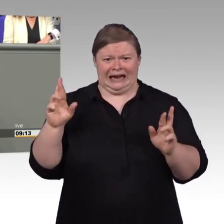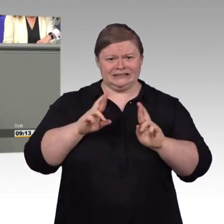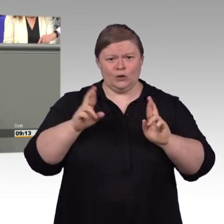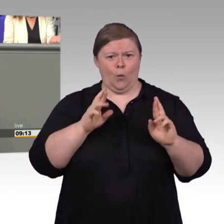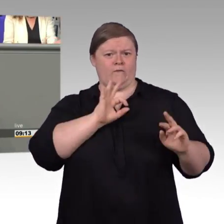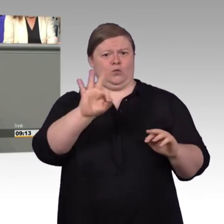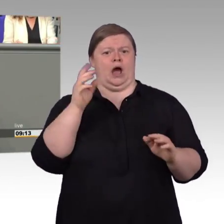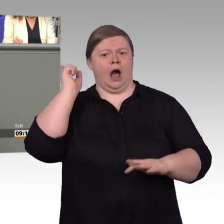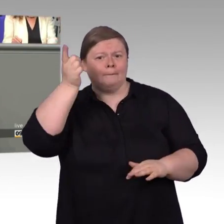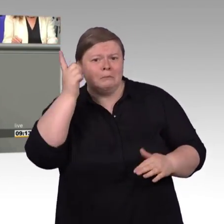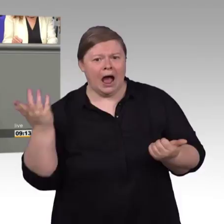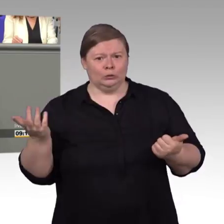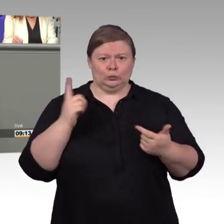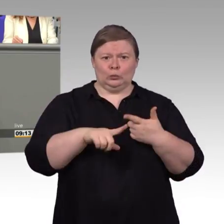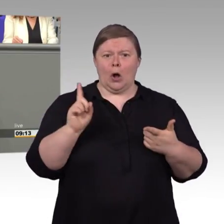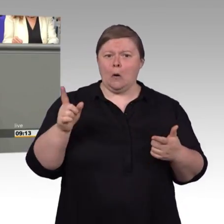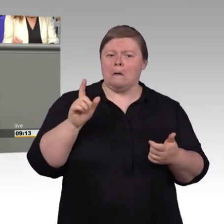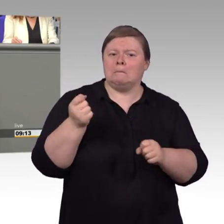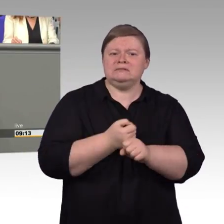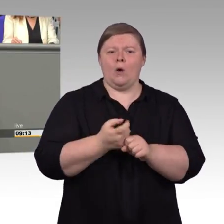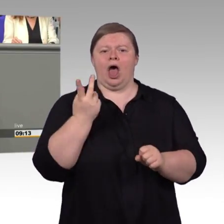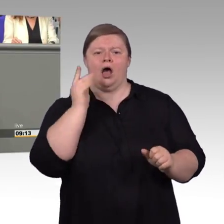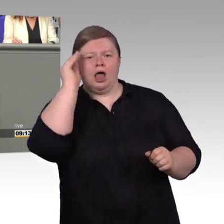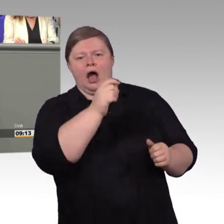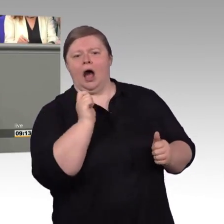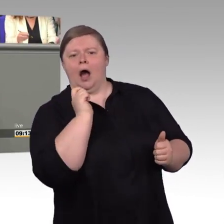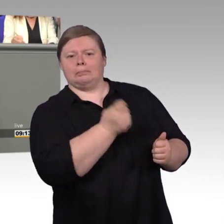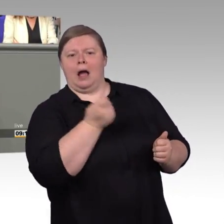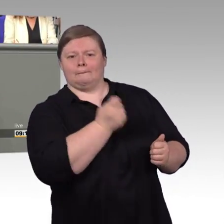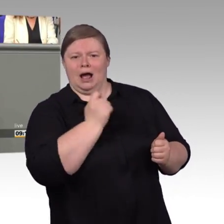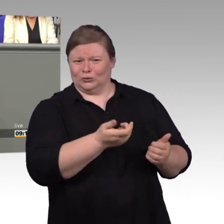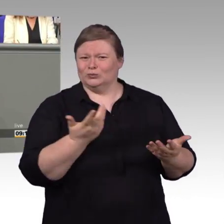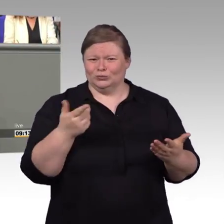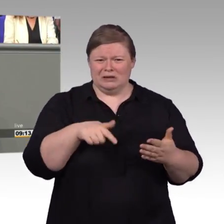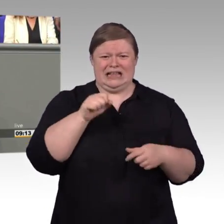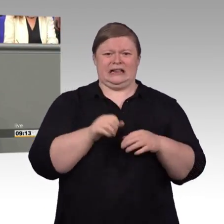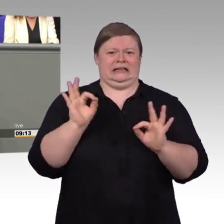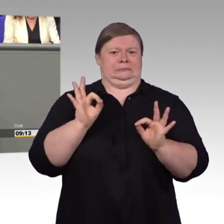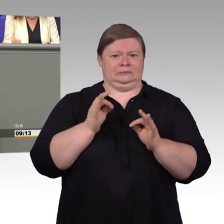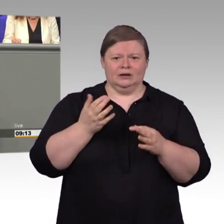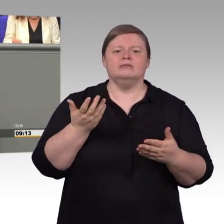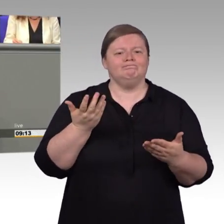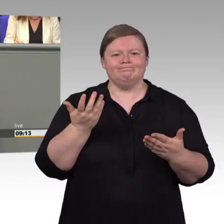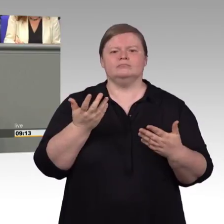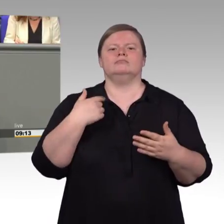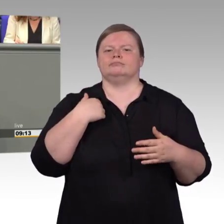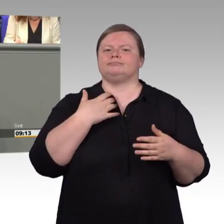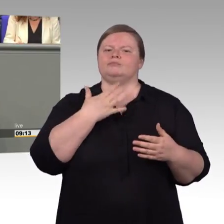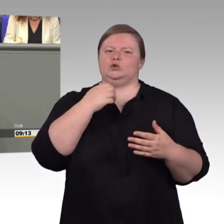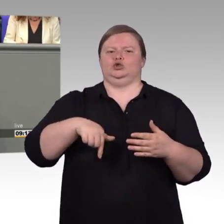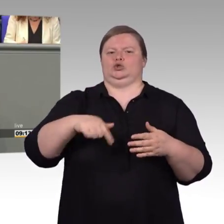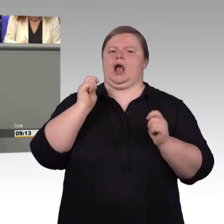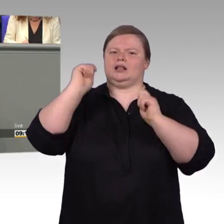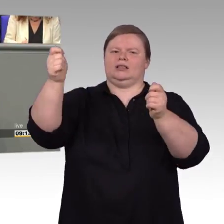einen Antrag verabschieden, der das ganz klare Ziel hat, missbräuchliche Abmahnungen zu verhindern. Ich glaube, ein wichtiges Signal, dass wir dieses Thema